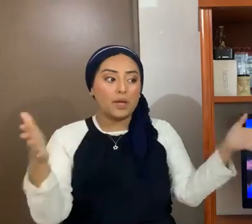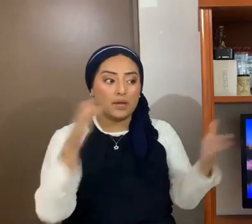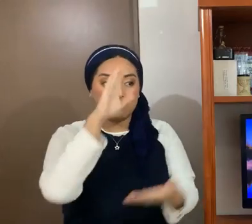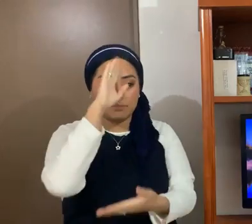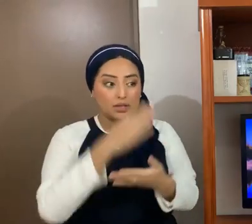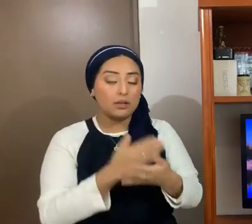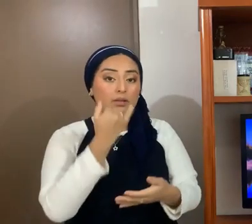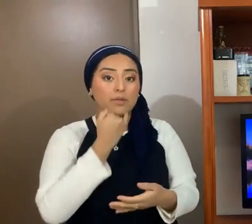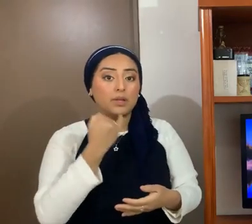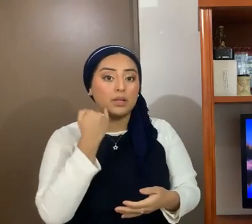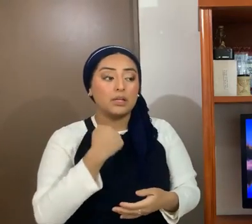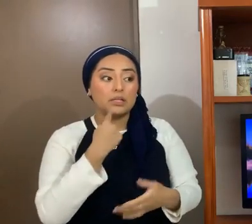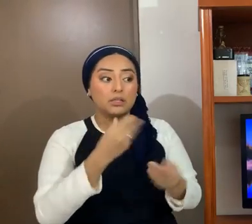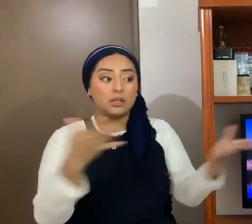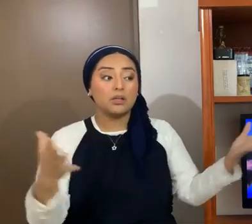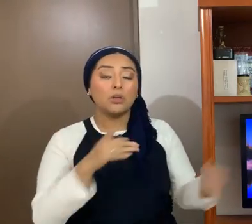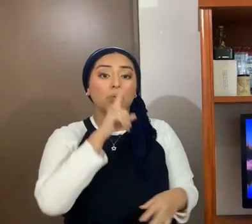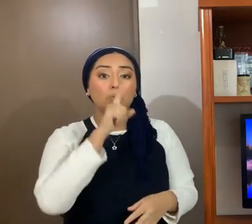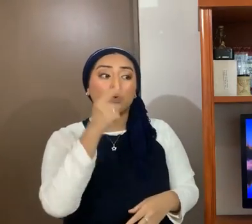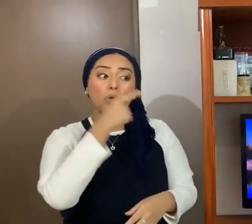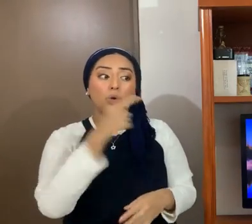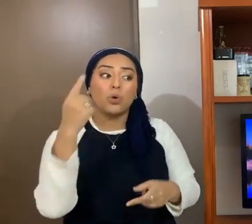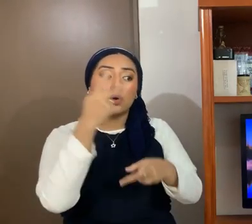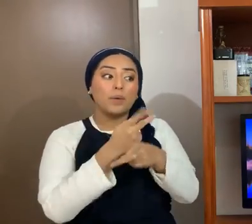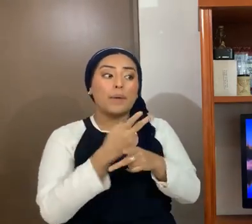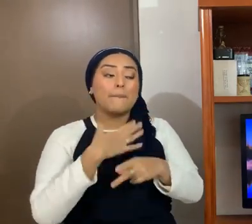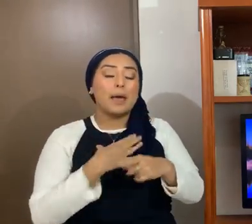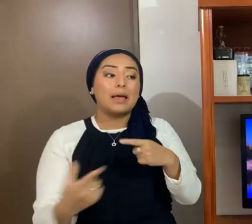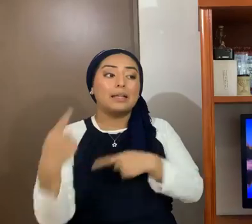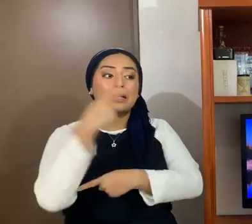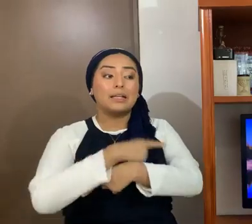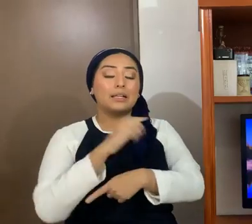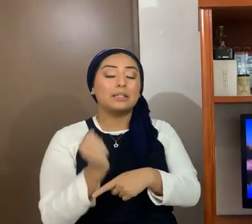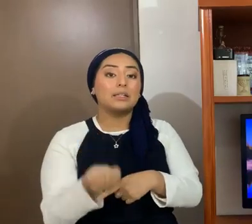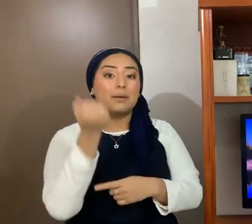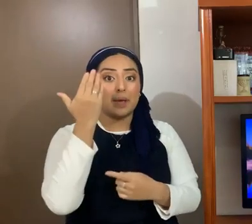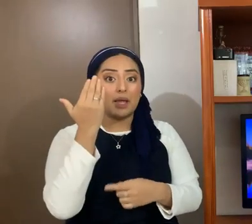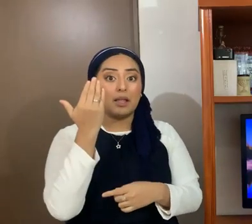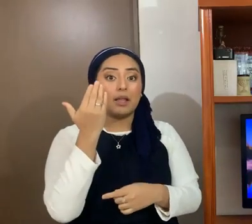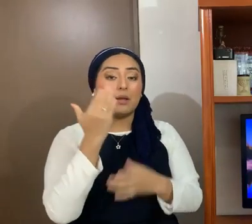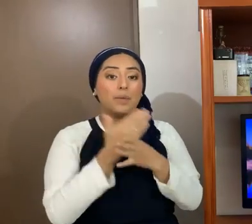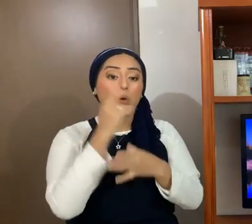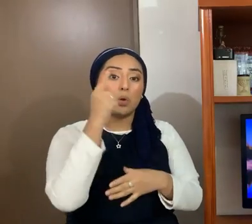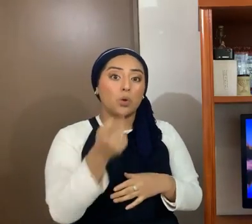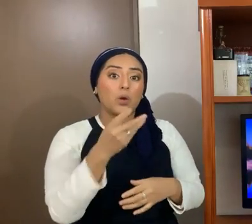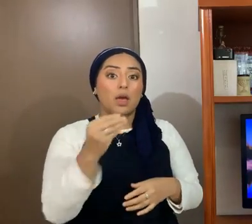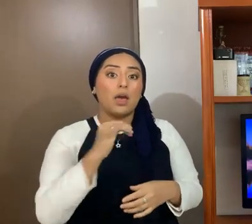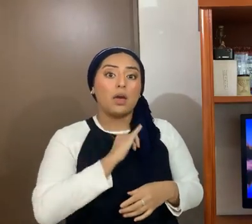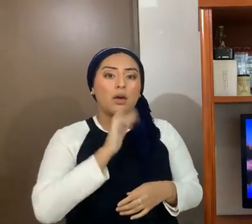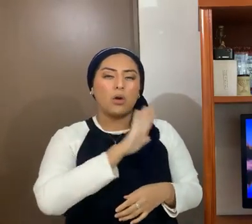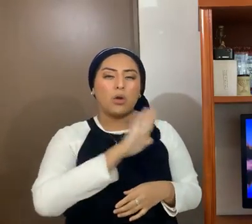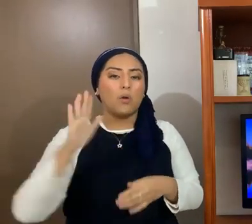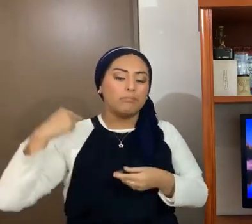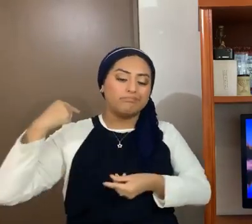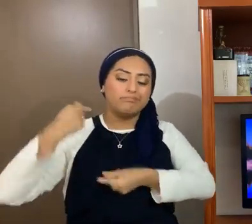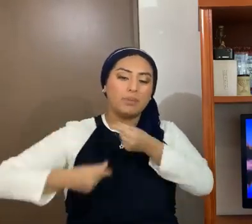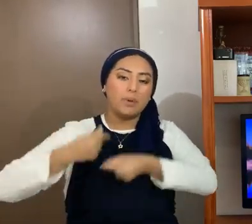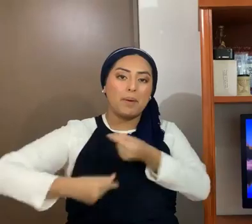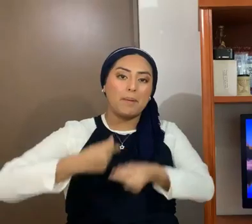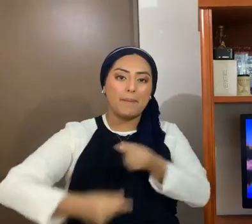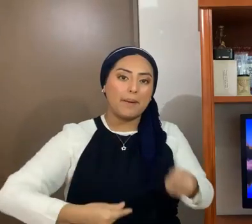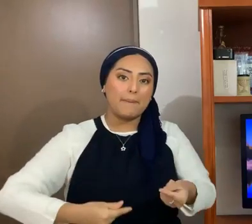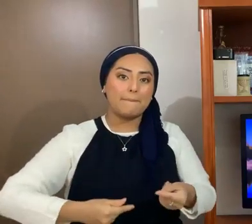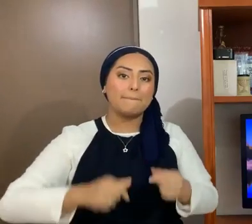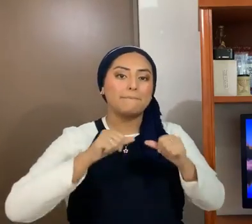hijos de Israel diciendo: en verdad vosotros guardaréis mis días de Shabbat, porque es señal entre mí y vosotros por vuestras generaciones.